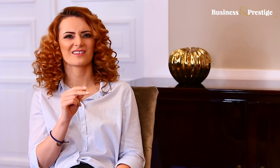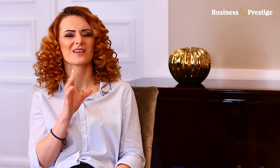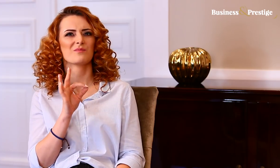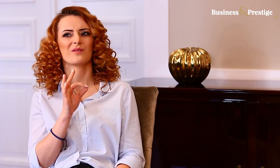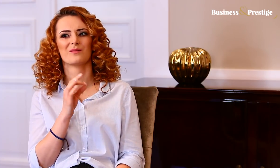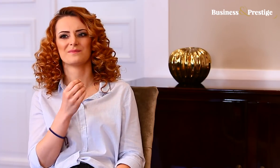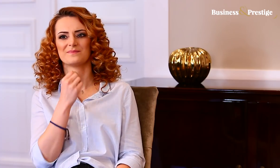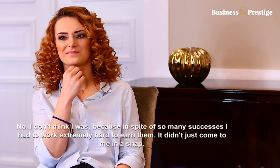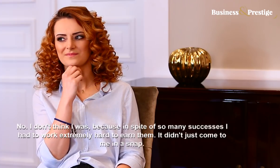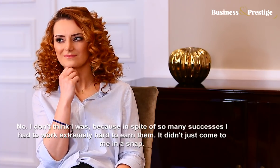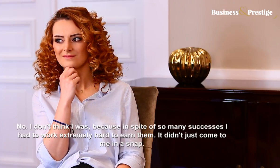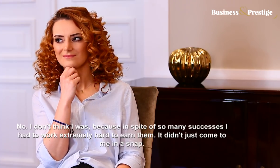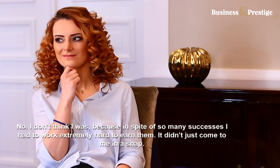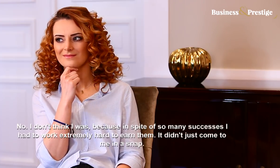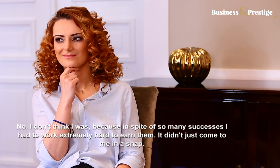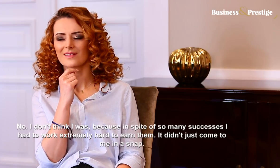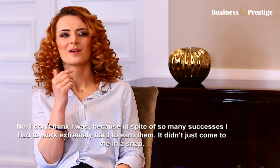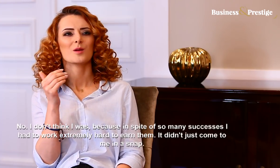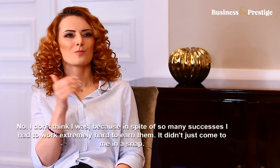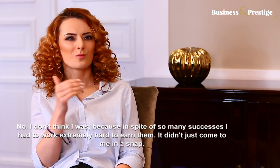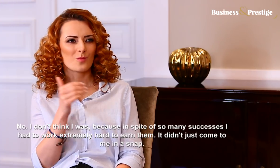Nie. Myślę, że nie, ponieważ...